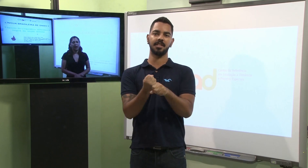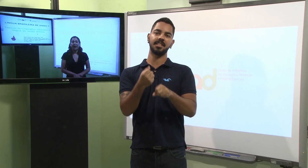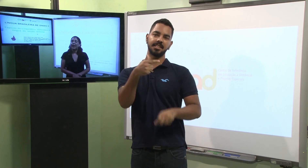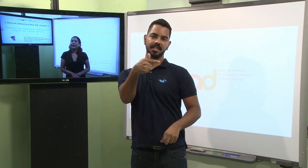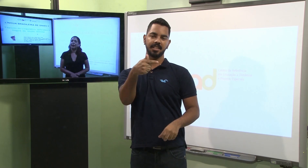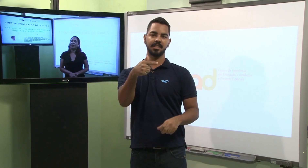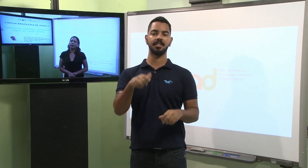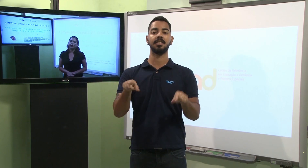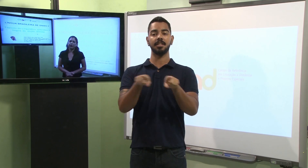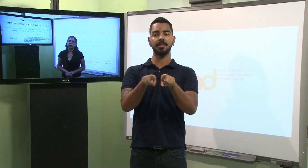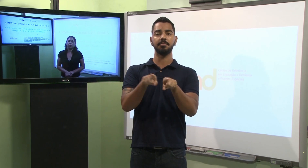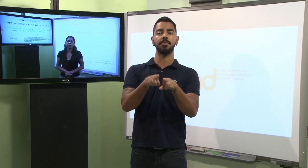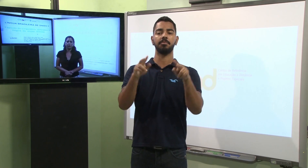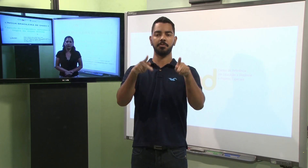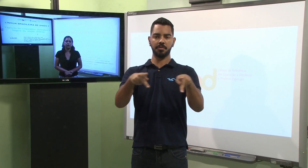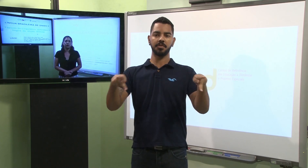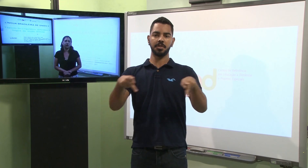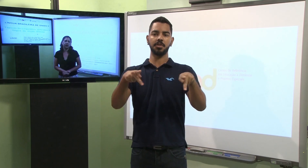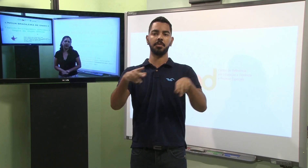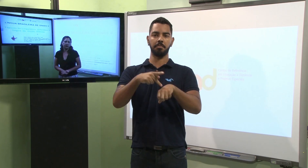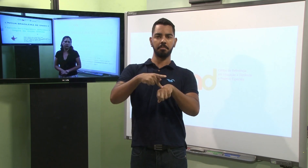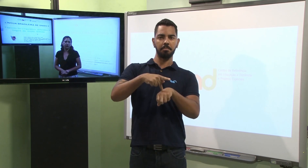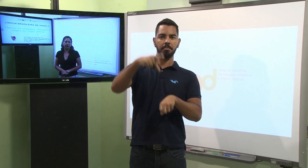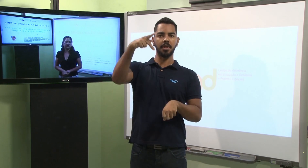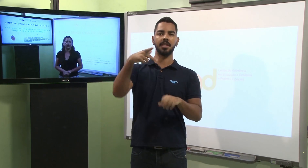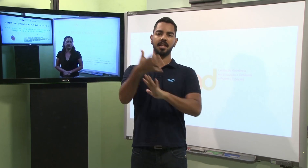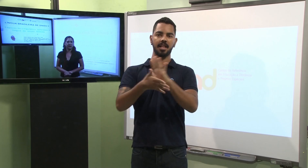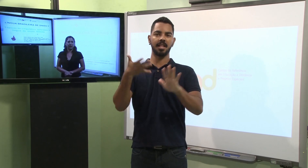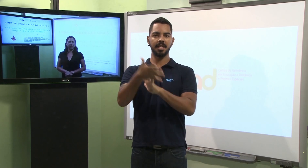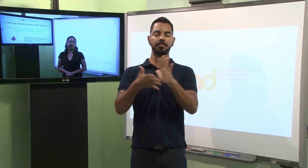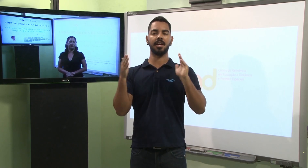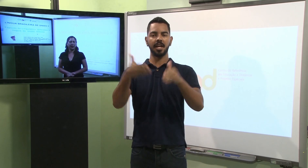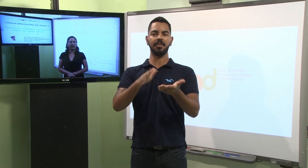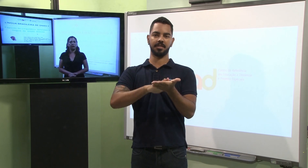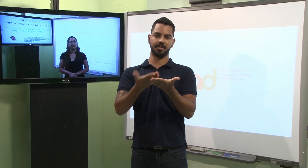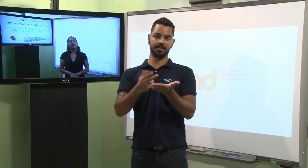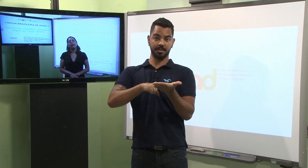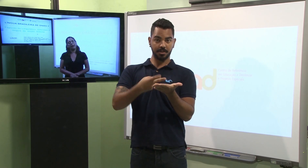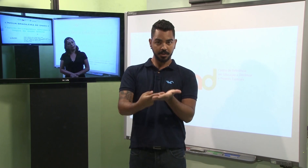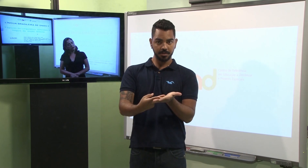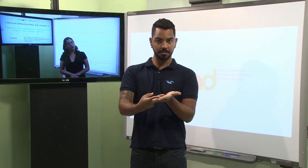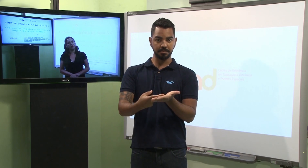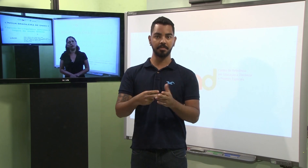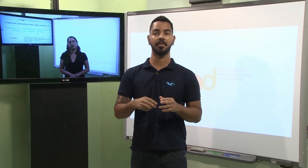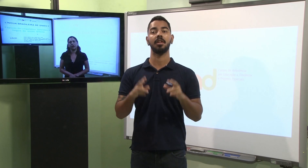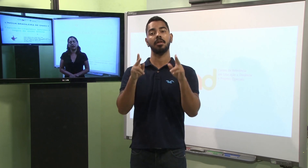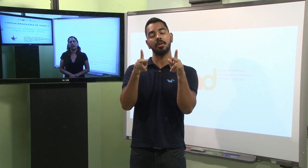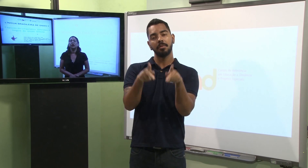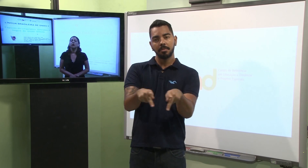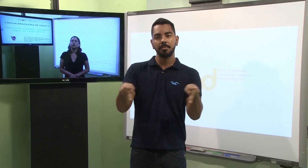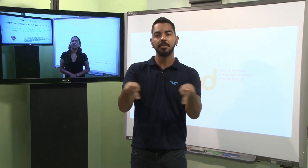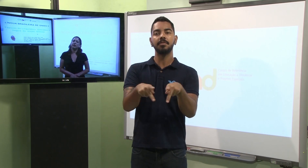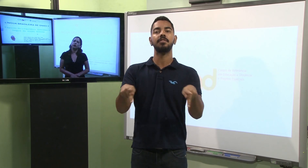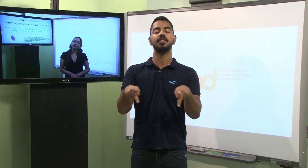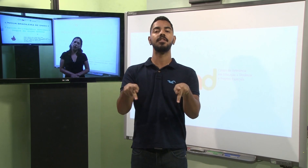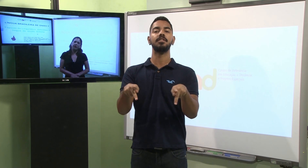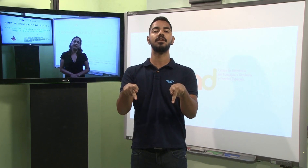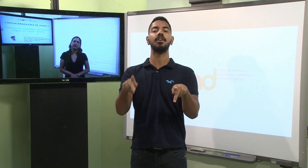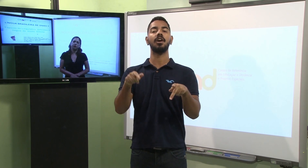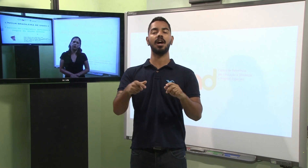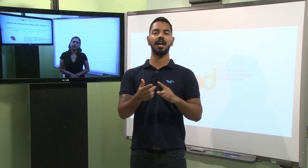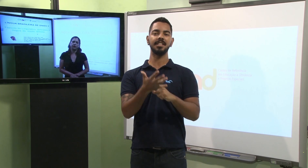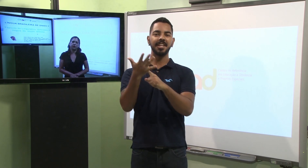tradução. Trabalho também como professora de tecnologias e material adaptado para pessoas com surdez no Centro